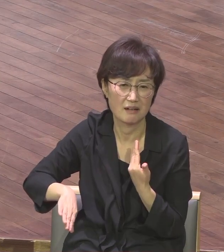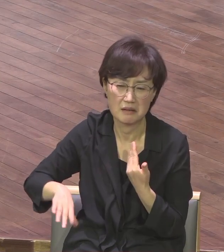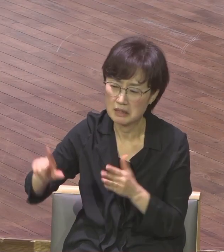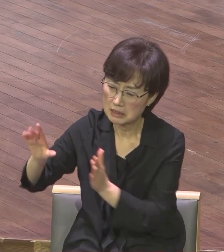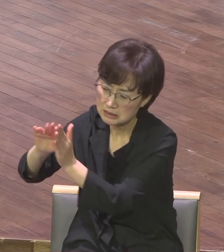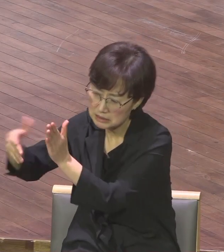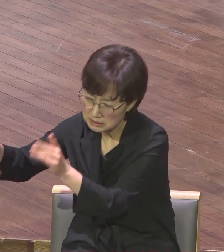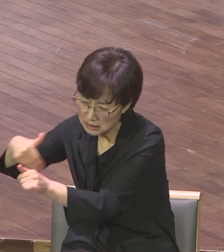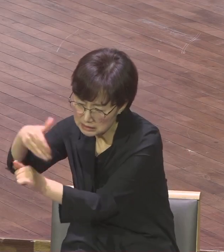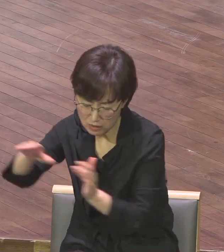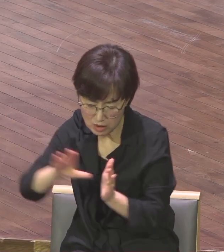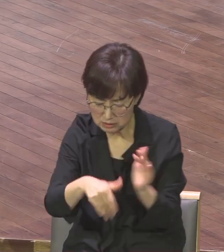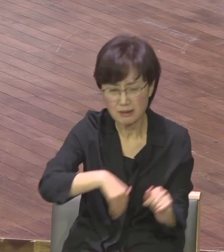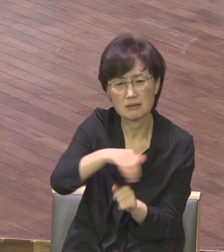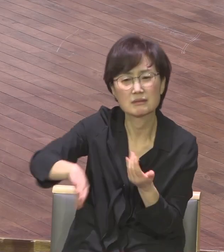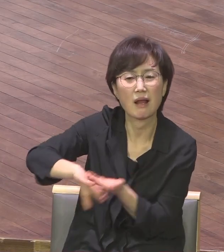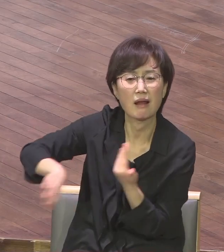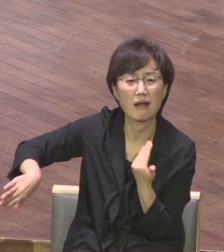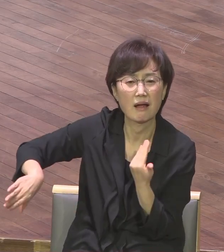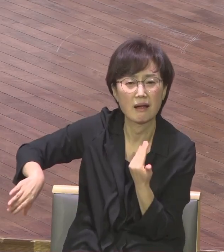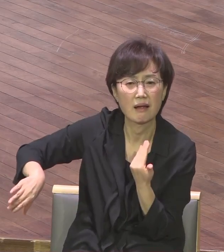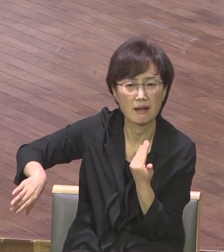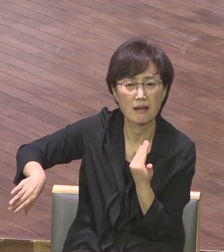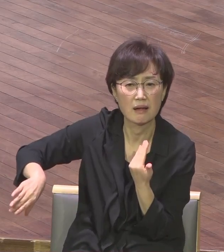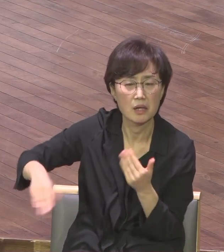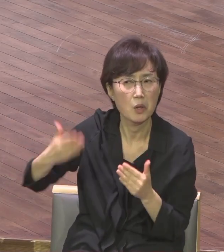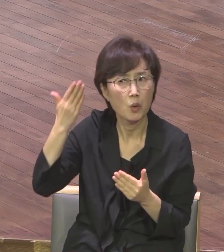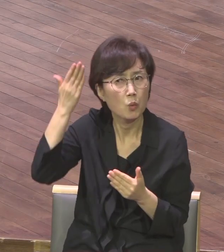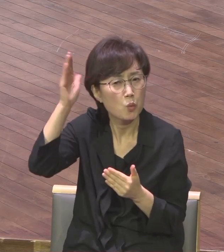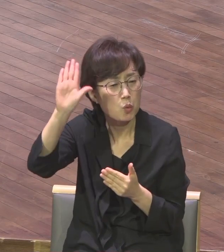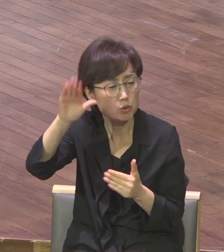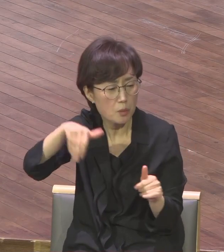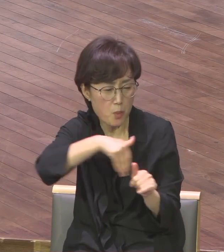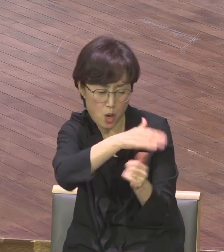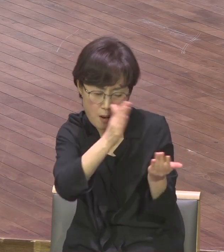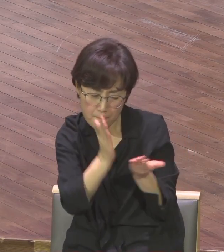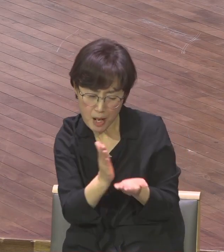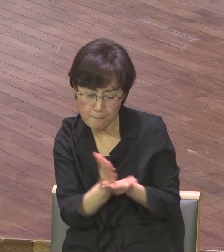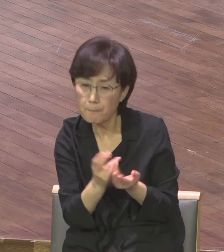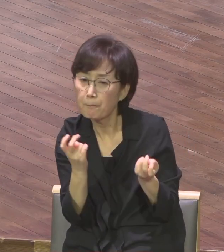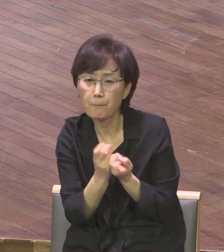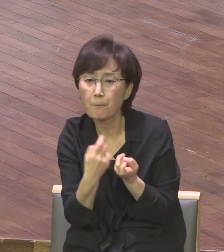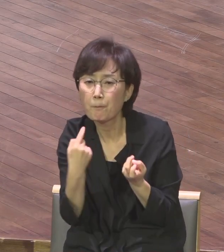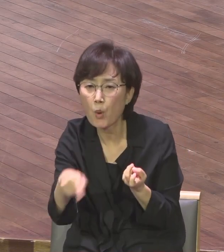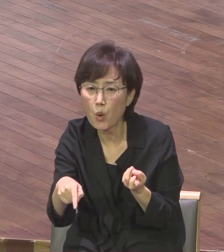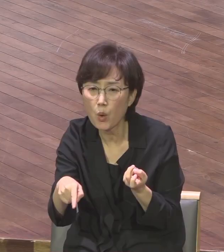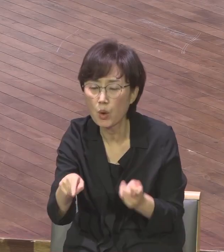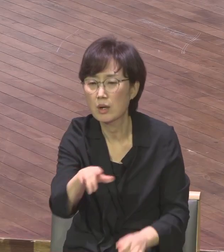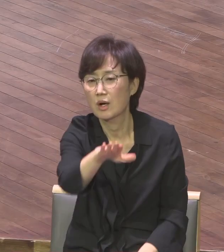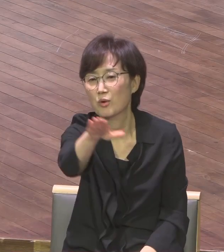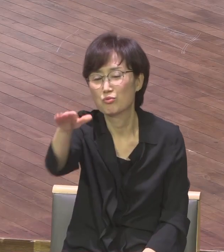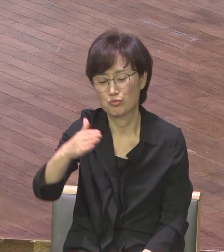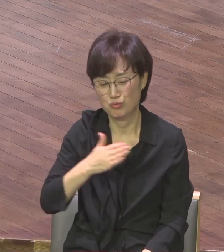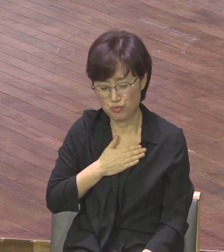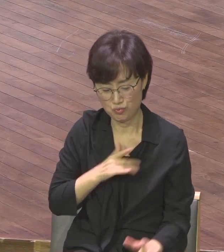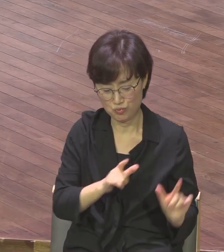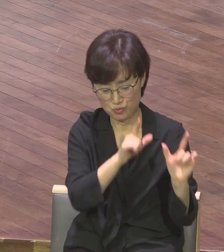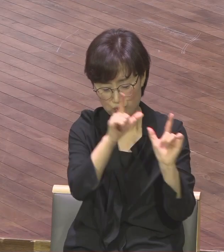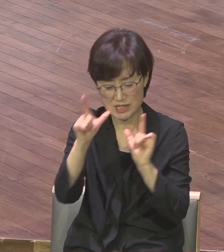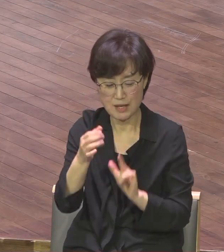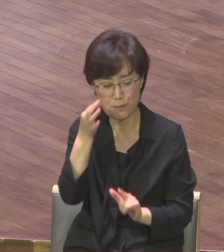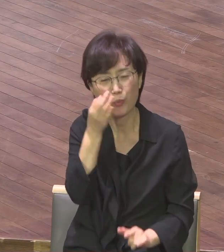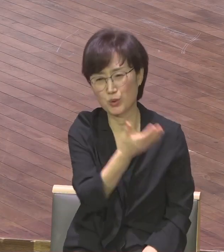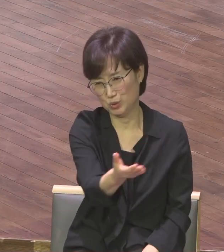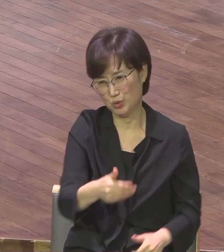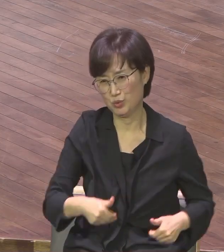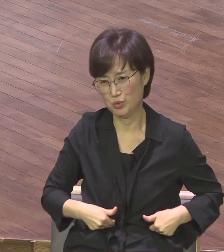하나는 그 시대마다 다른데 이 시대에 맞는 전도 방법은 여러분의 삶을 통했습니다.